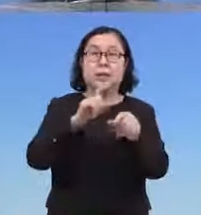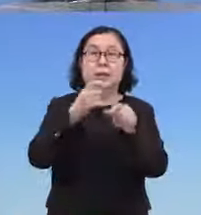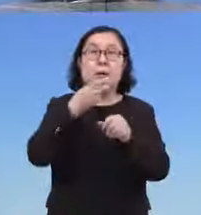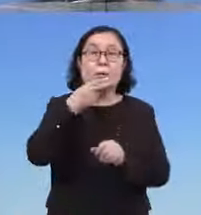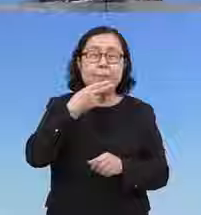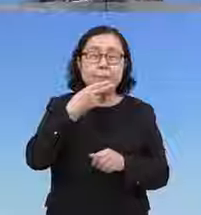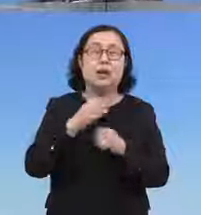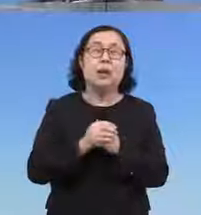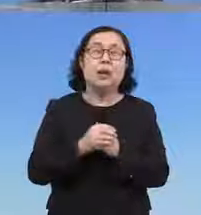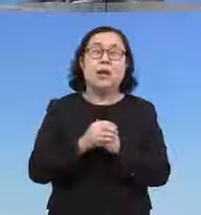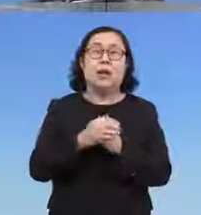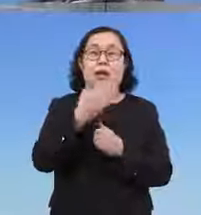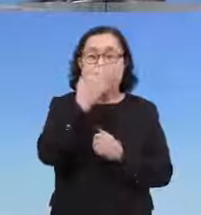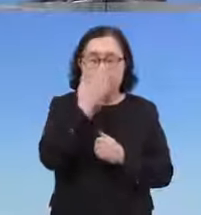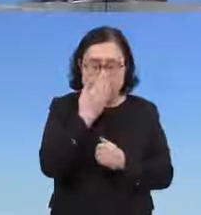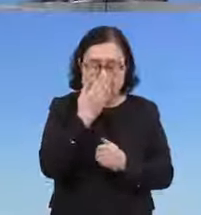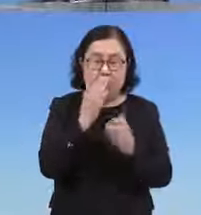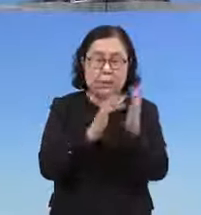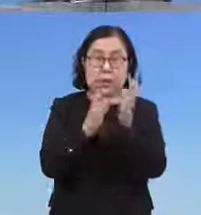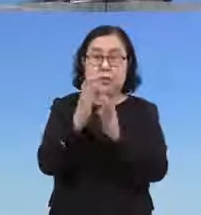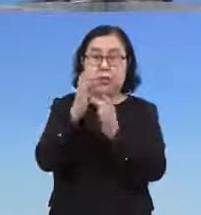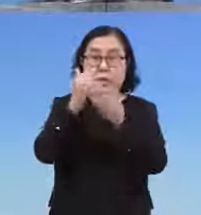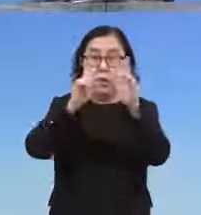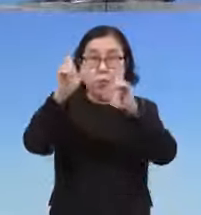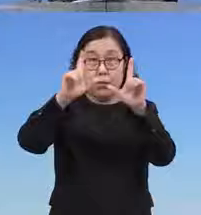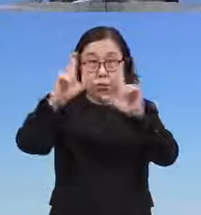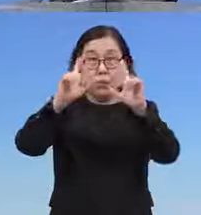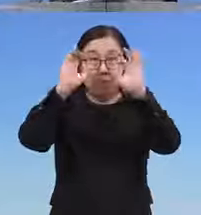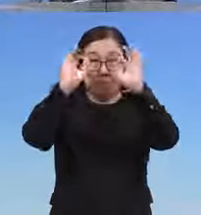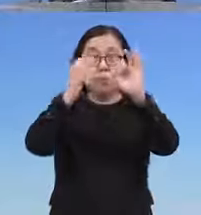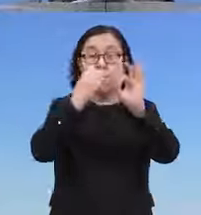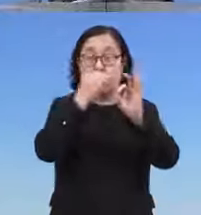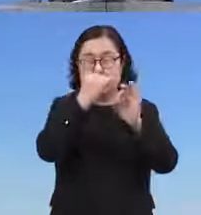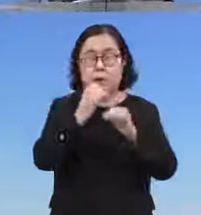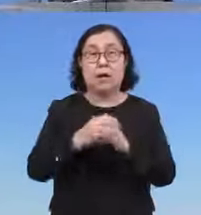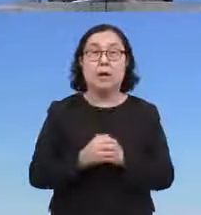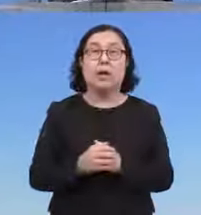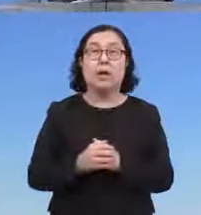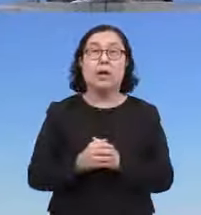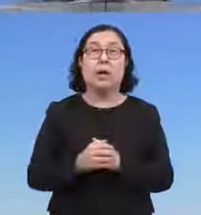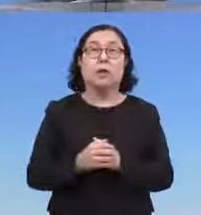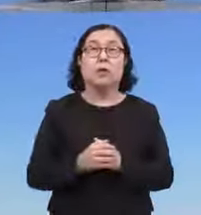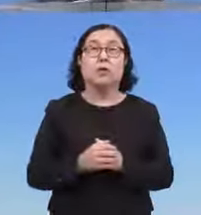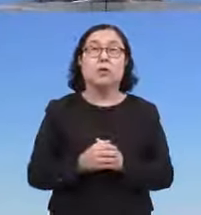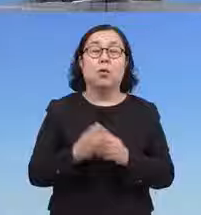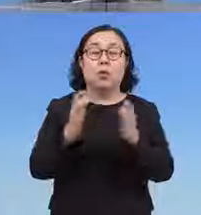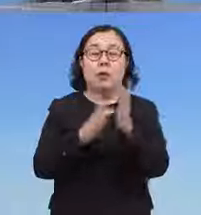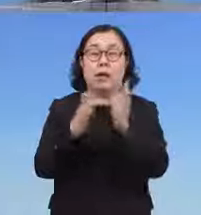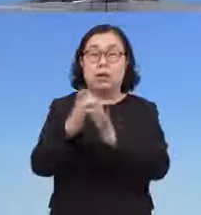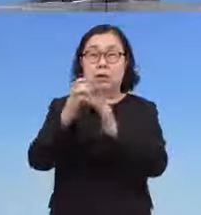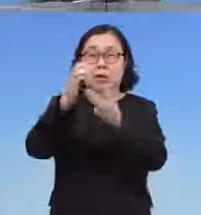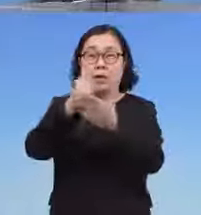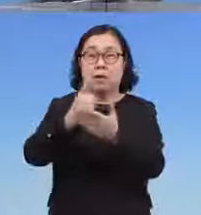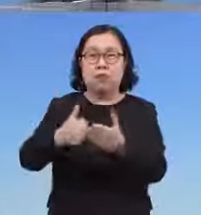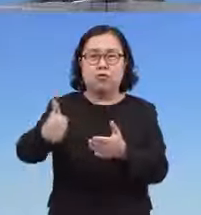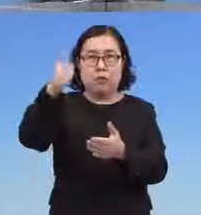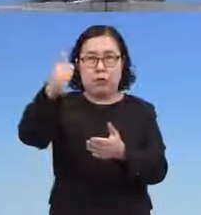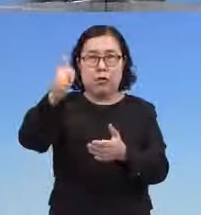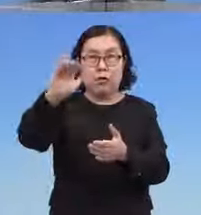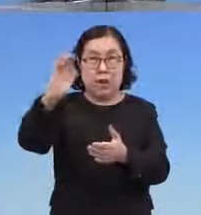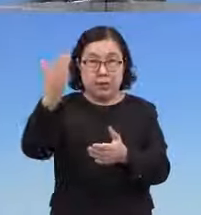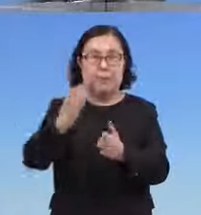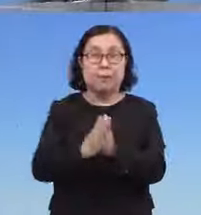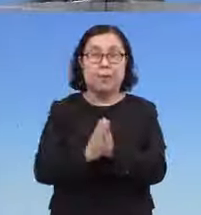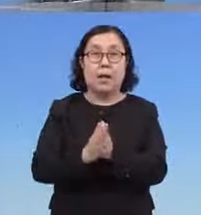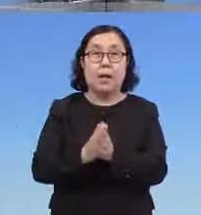않으신 겸손하신 예수님의 모습을 볼 수가 있습니다. 그런가 하면은 또 한 가지, 여기에 이 예수 그리스도의 주도성,